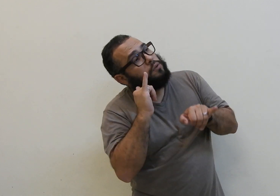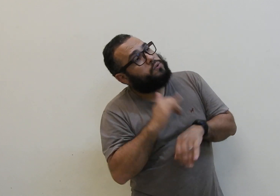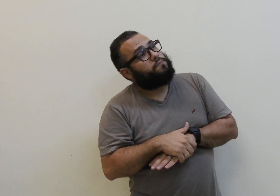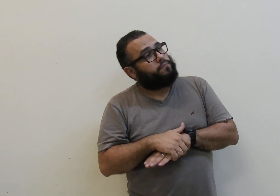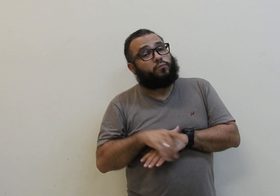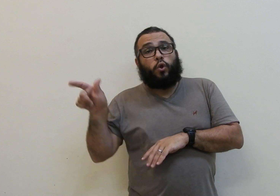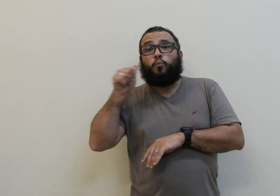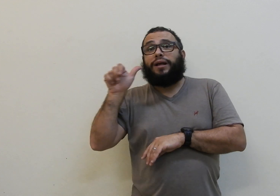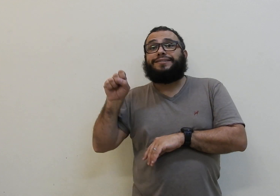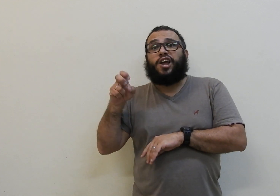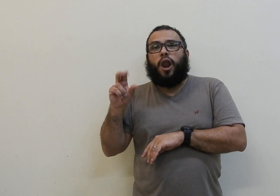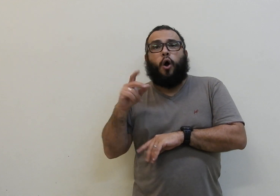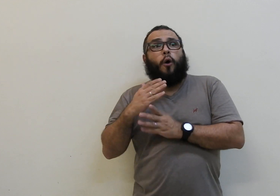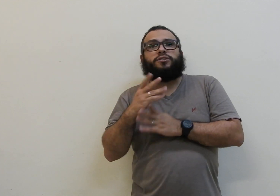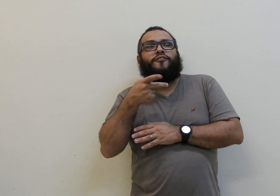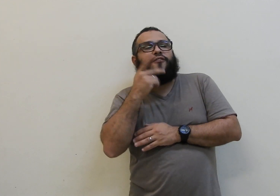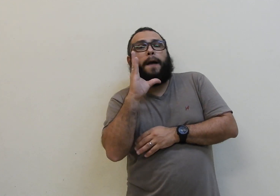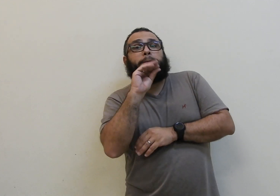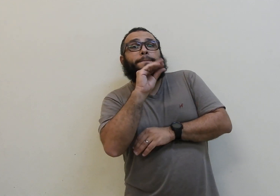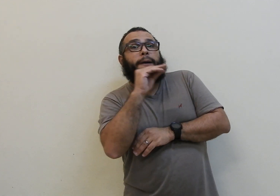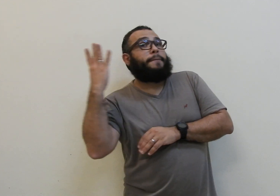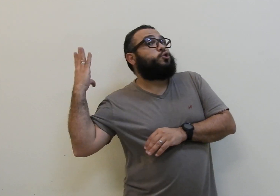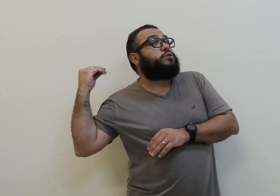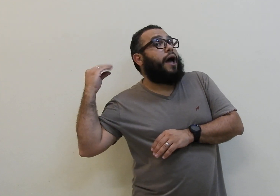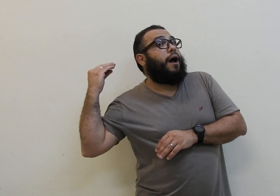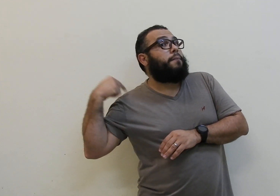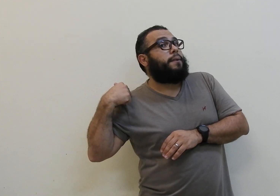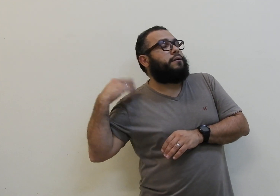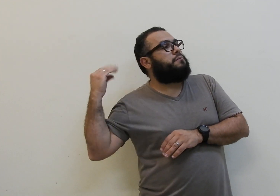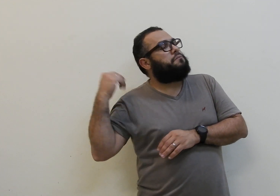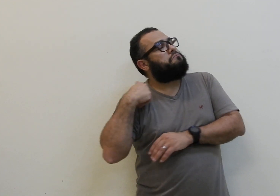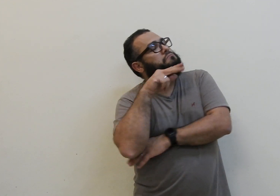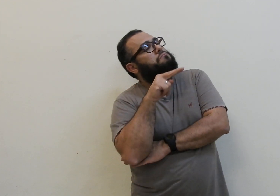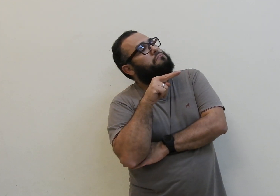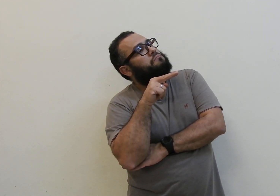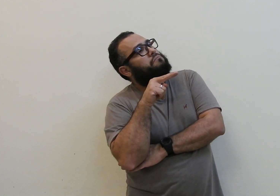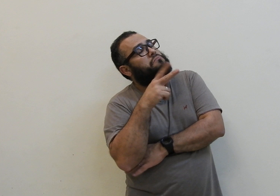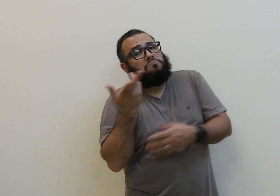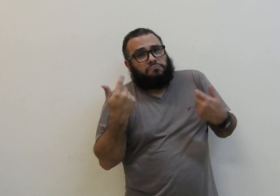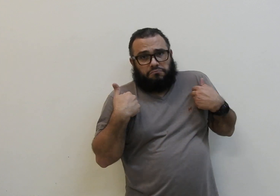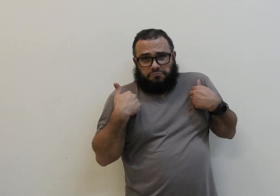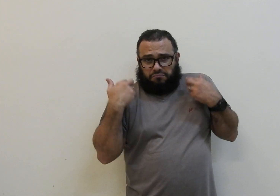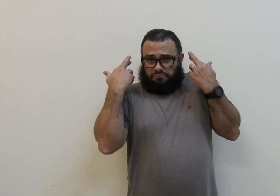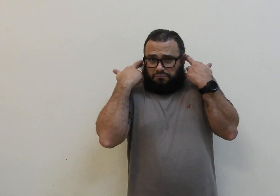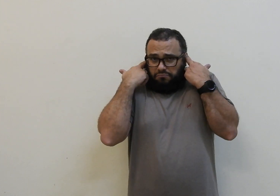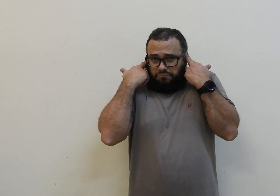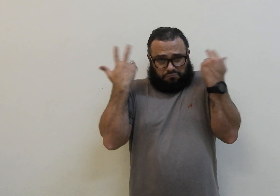até a parada depois dessa menina e a senhora começou a falar atrás da menina surda.